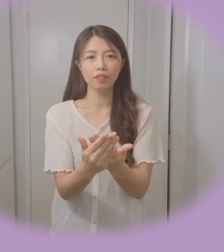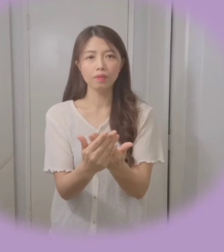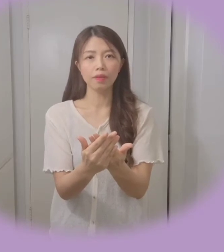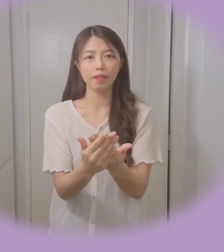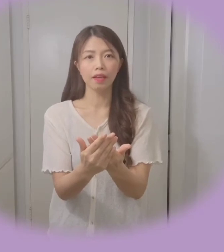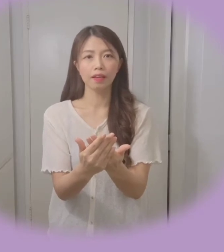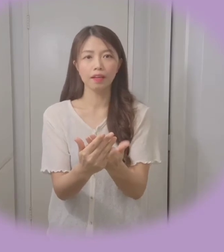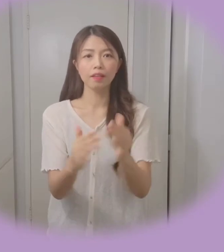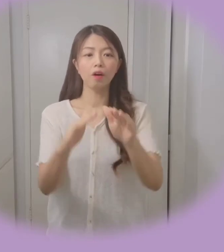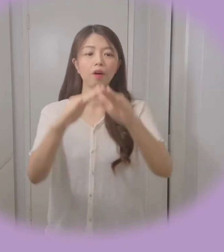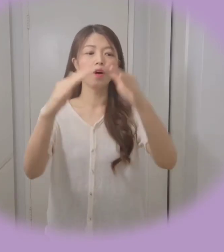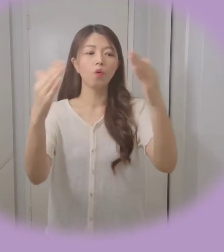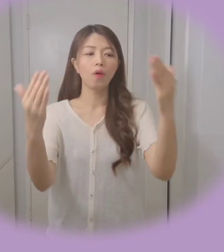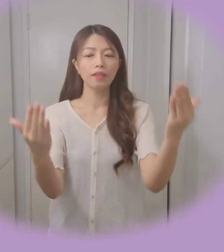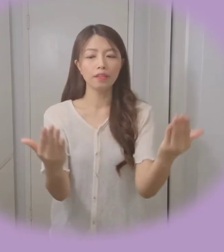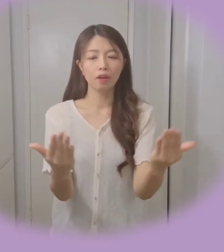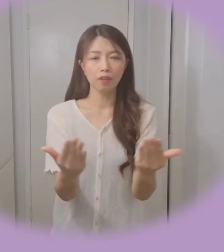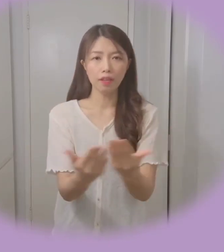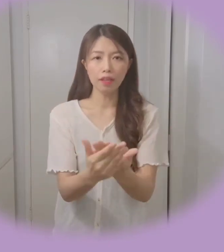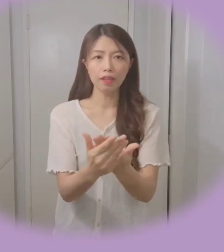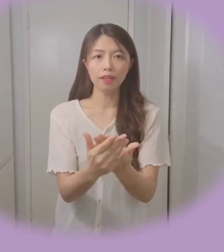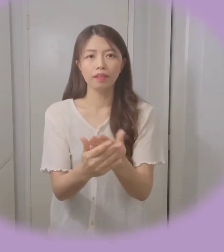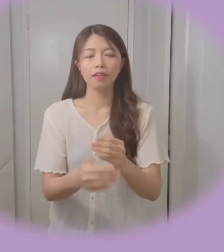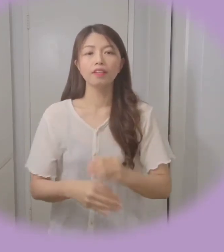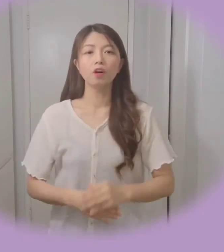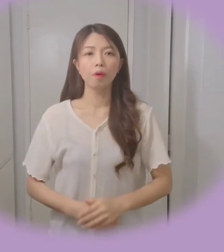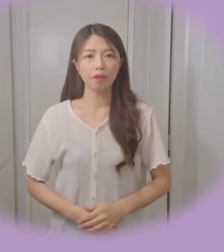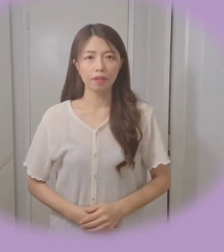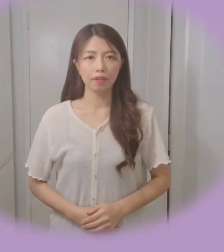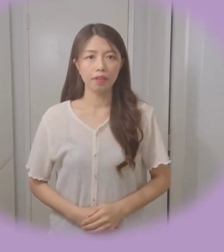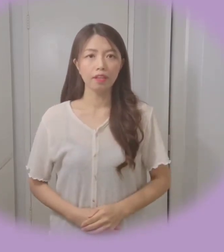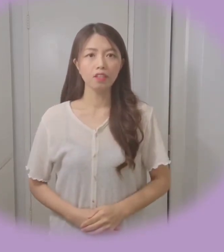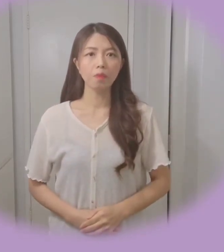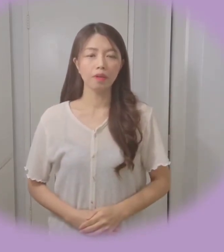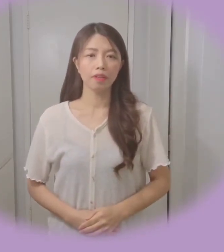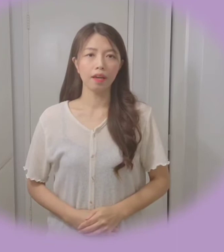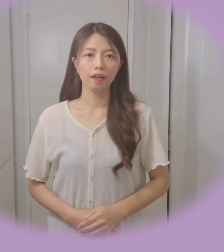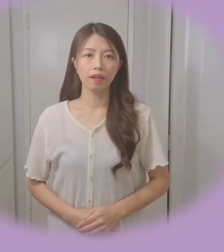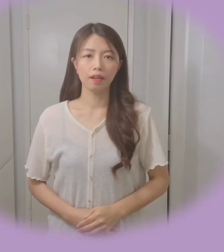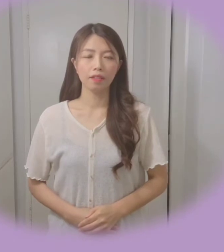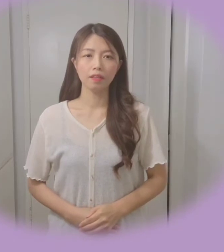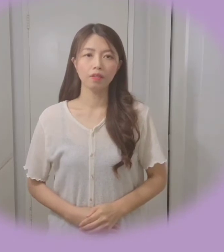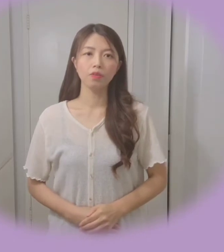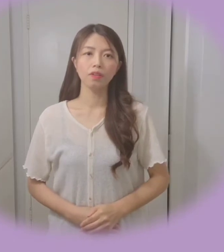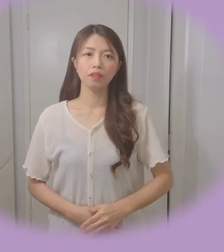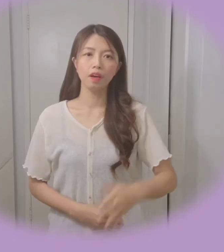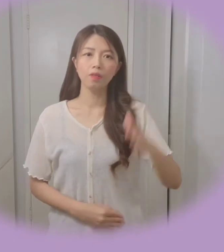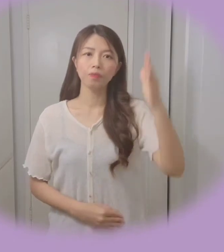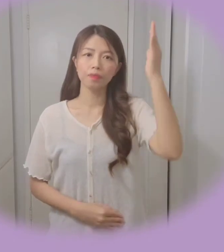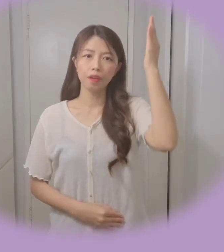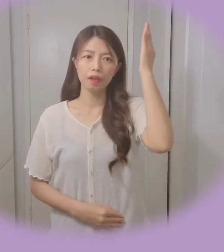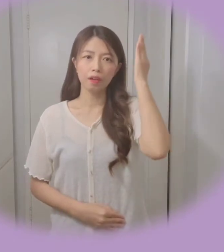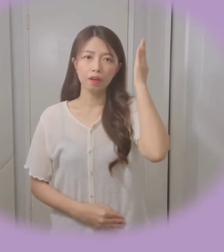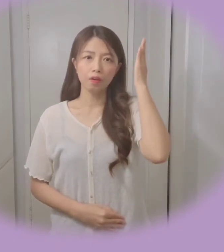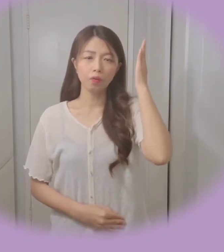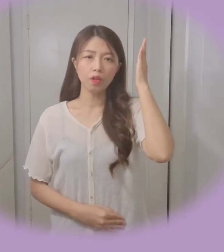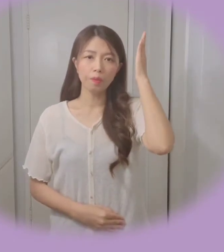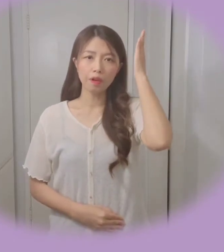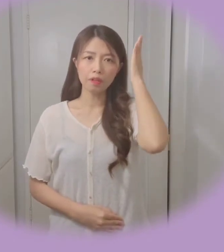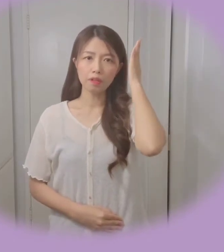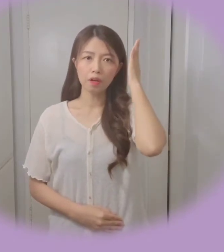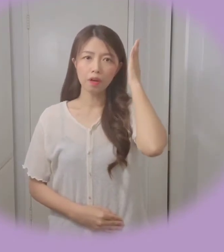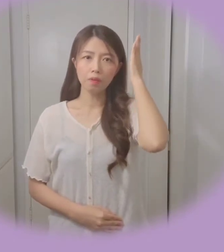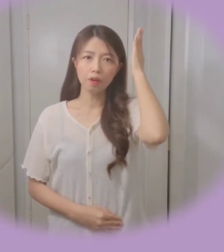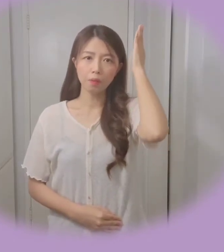완전히 이런 뜻입니다. 그래서 완전히 잊어버린 듯, 잊어버리다 라는 뜻의 수어는요,